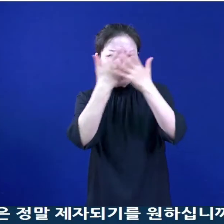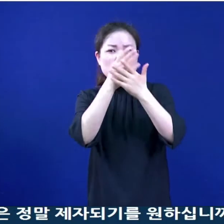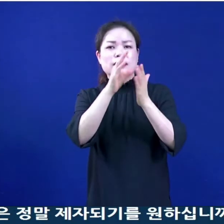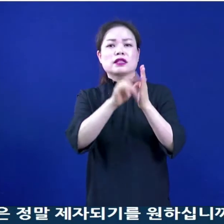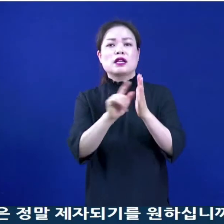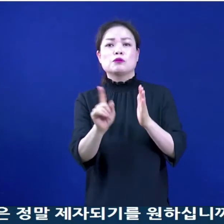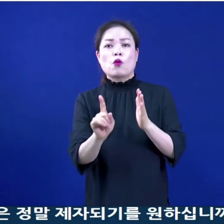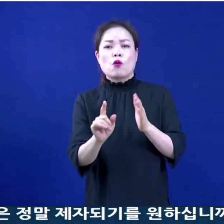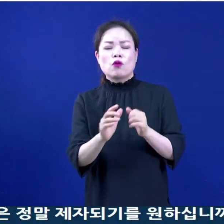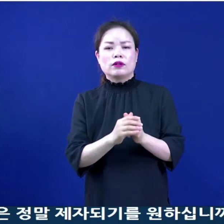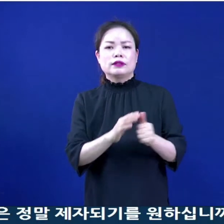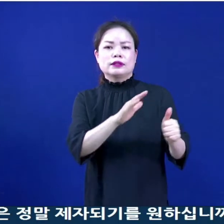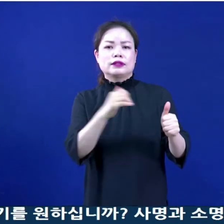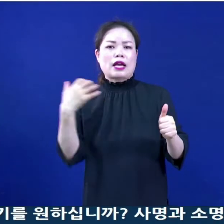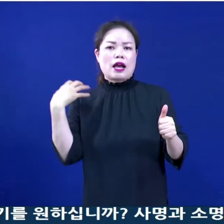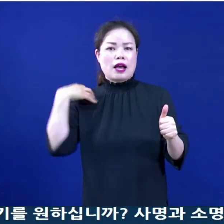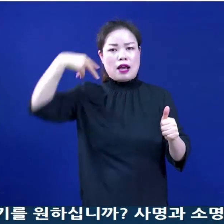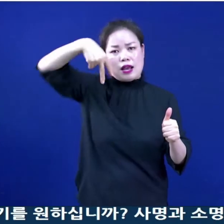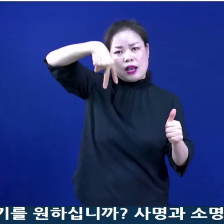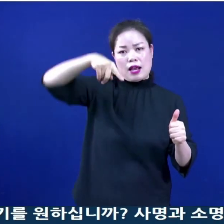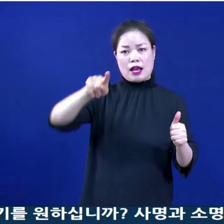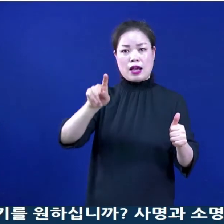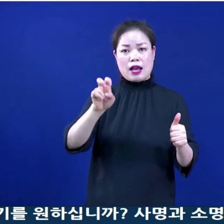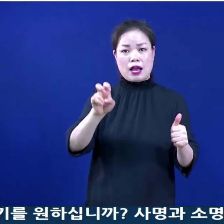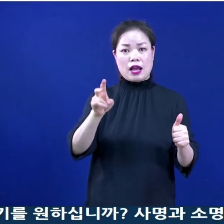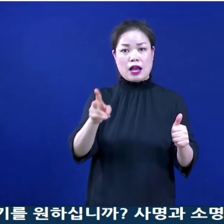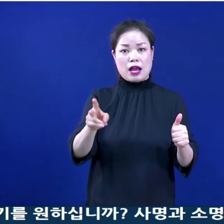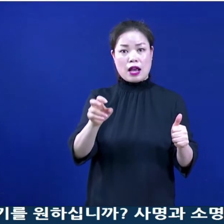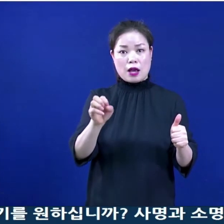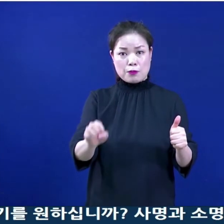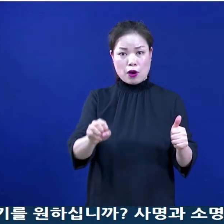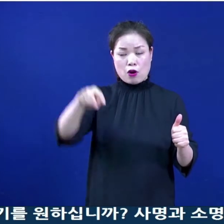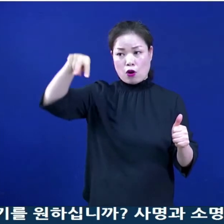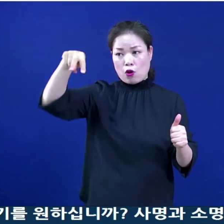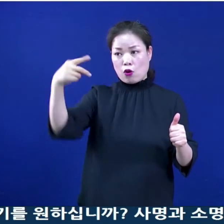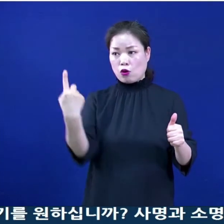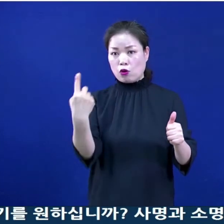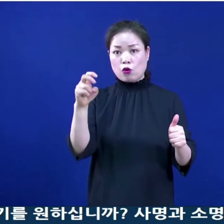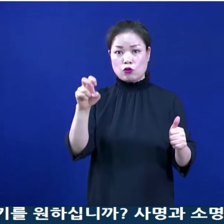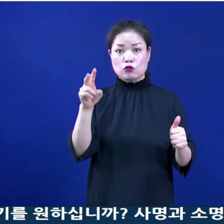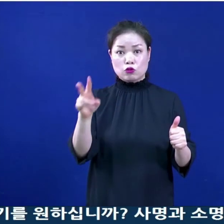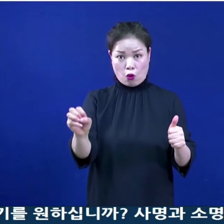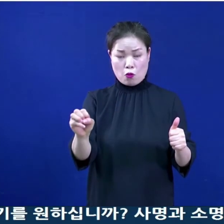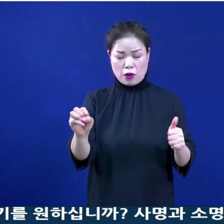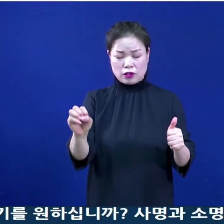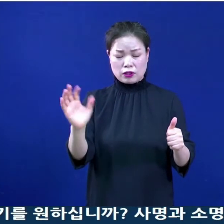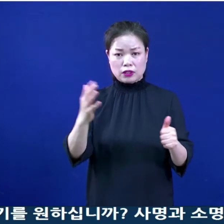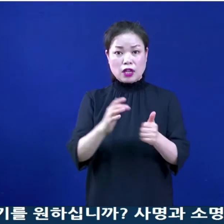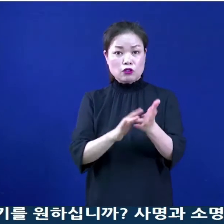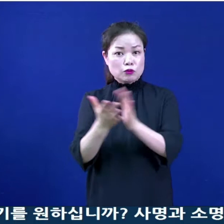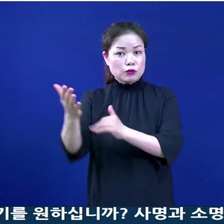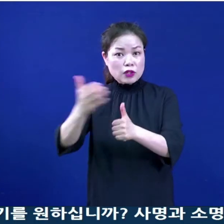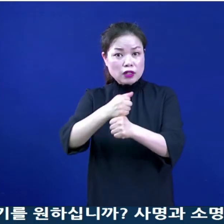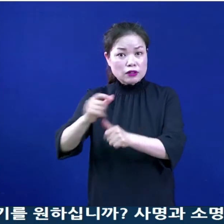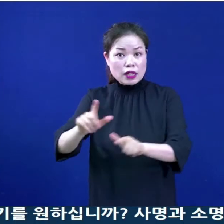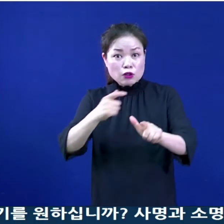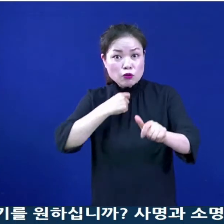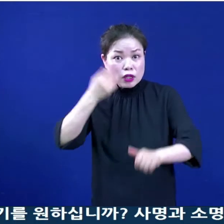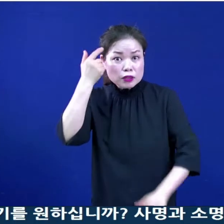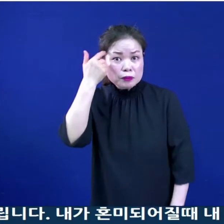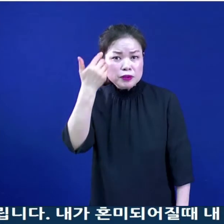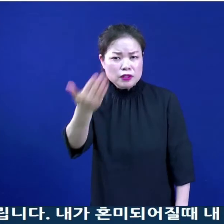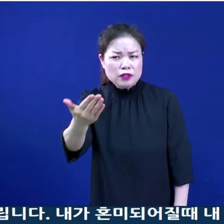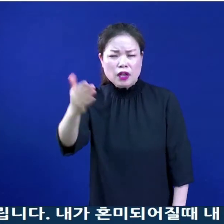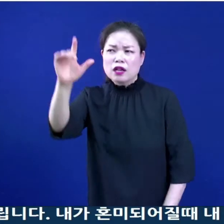뭐냐면 사명이요 소명이라는 사실이죠. 여러분, 예수님 붙들고 살기를 원하시지요? 근데 그 모습을